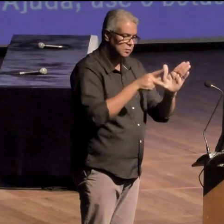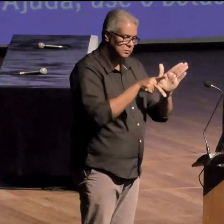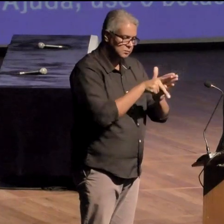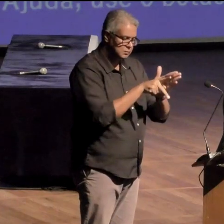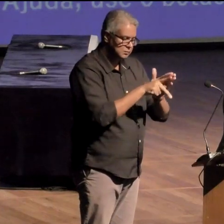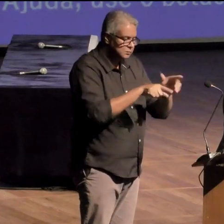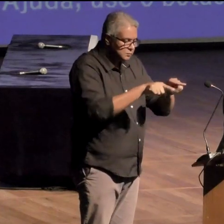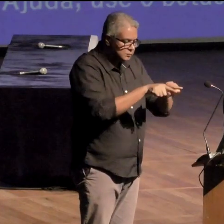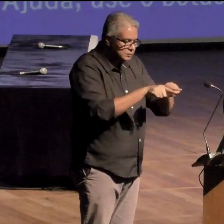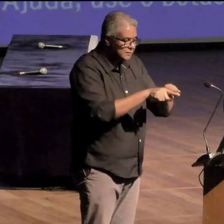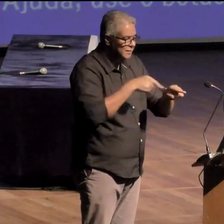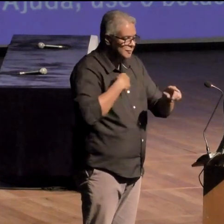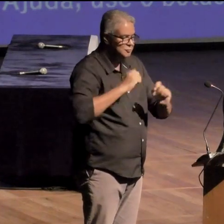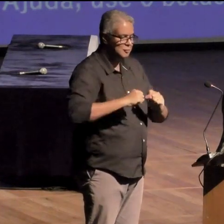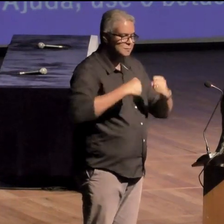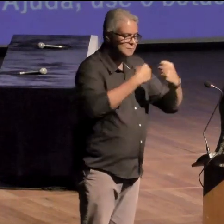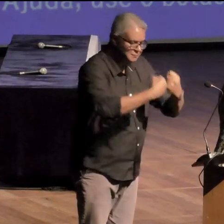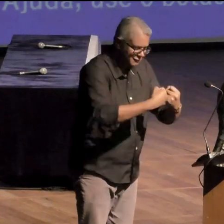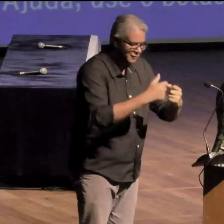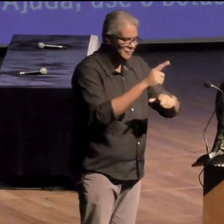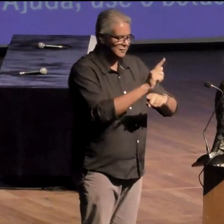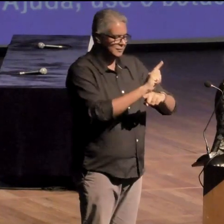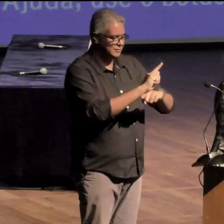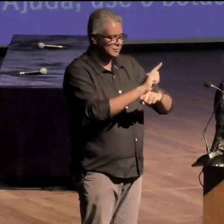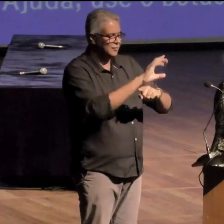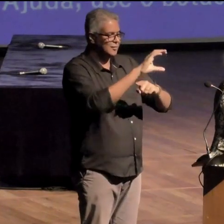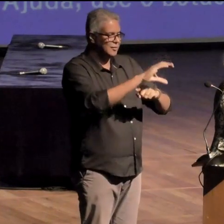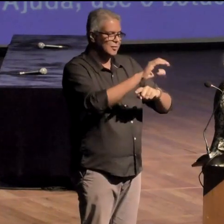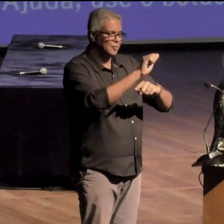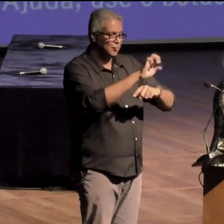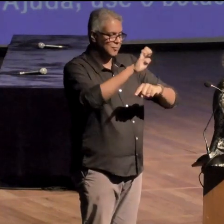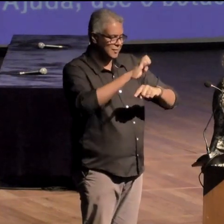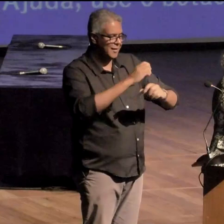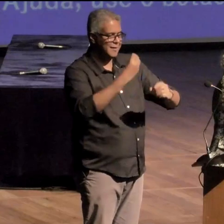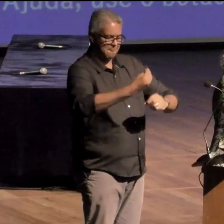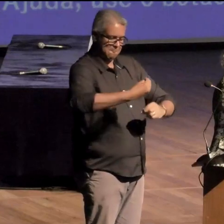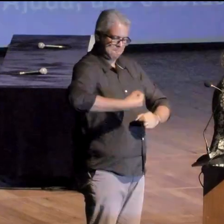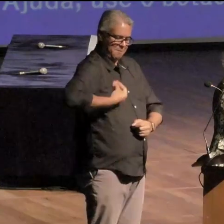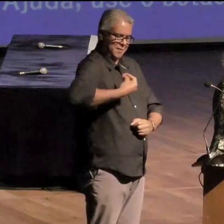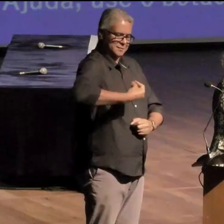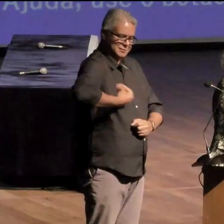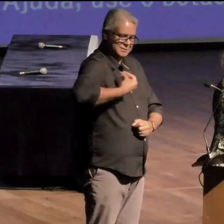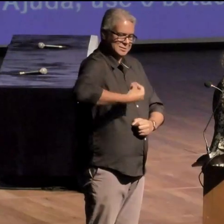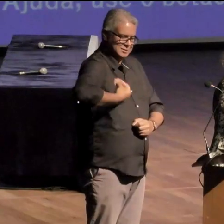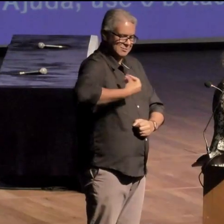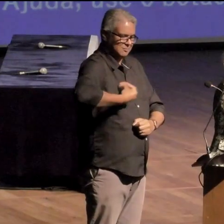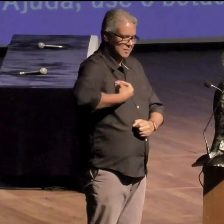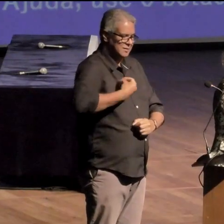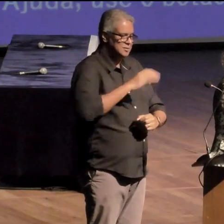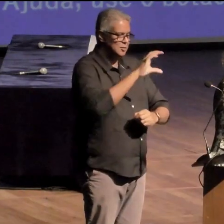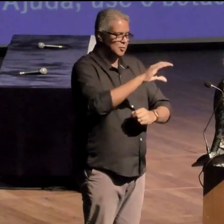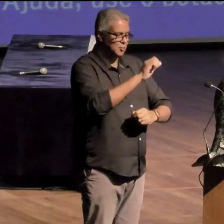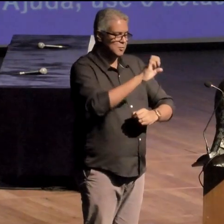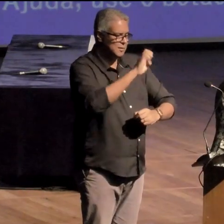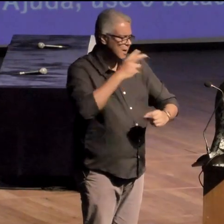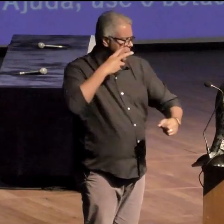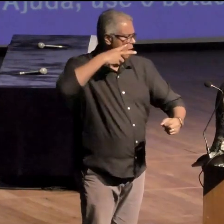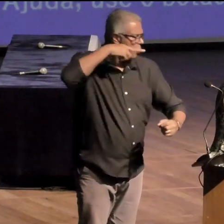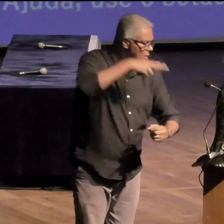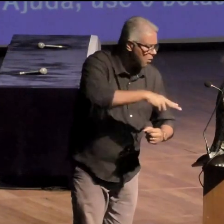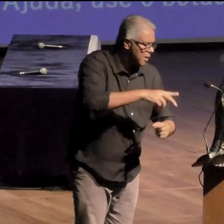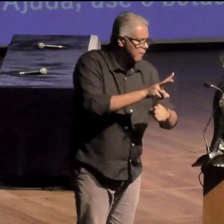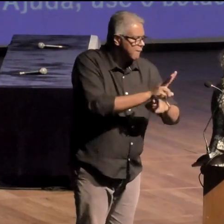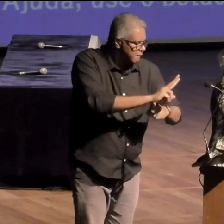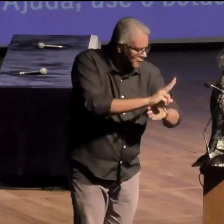não estou defendendo a gestão mas o Caio é participante o Caio Olha o cai ver o Caio